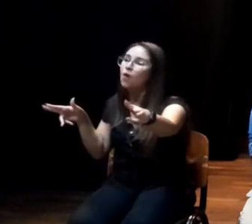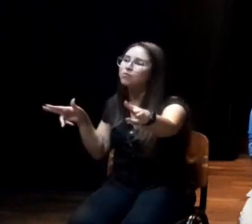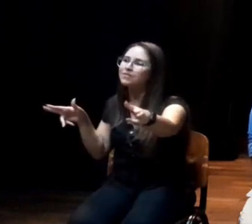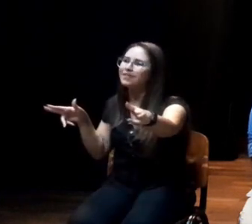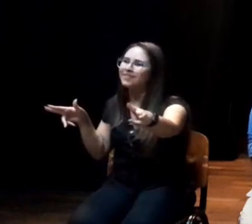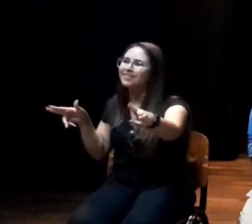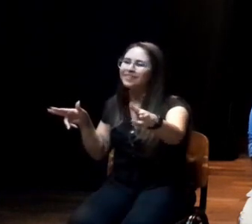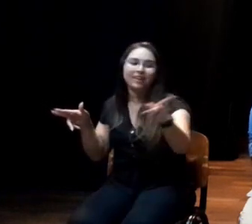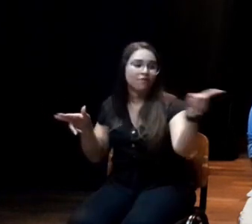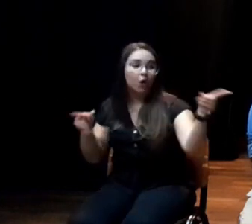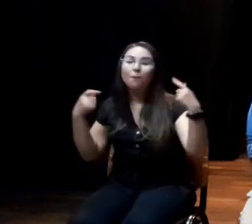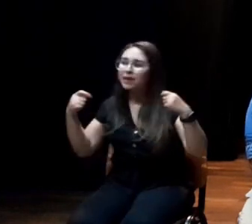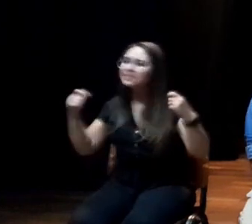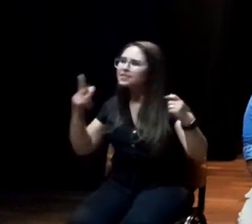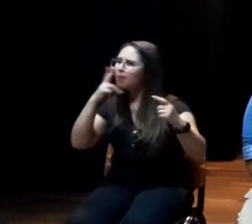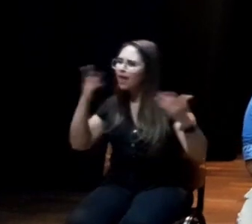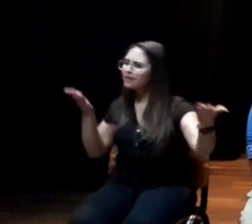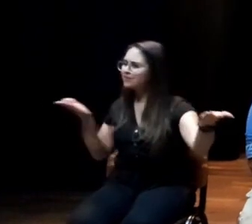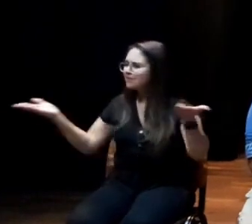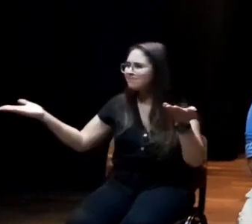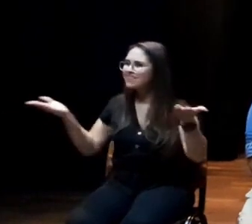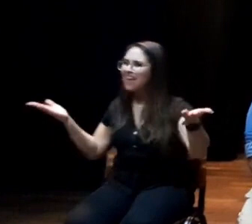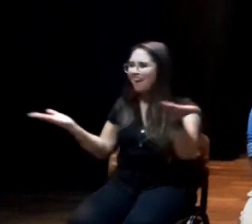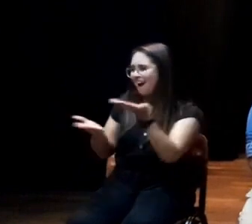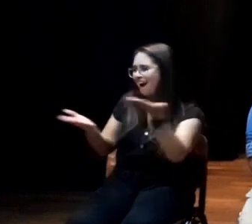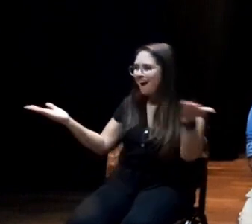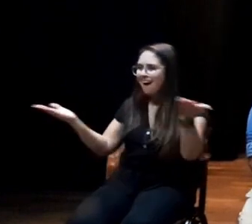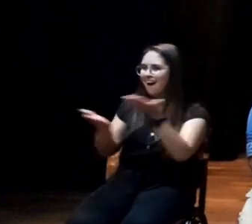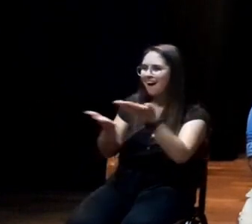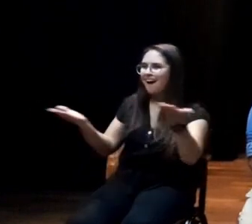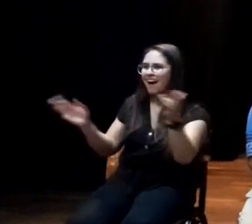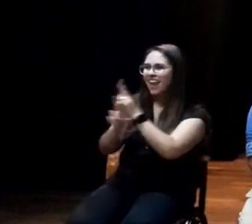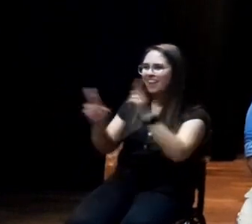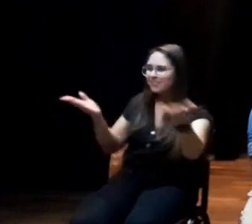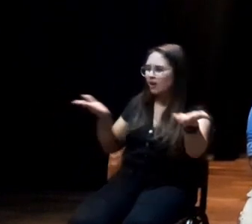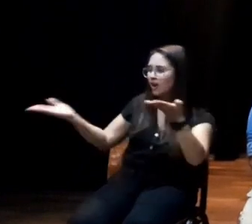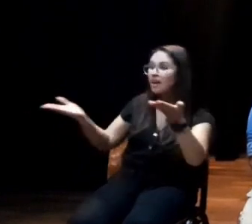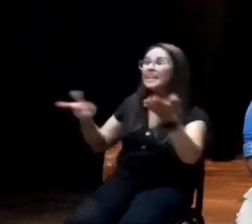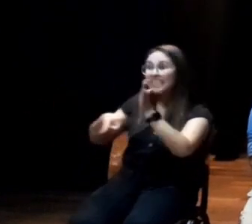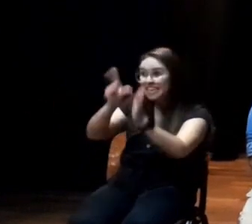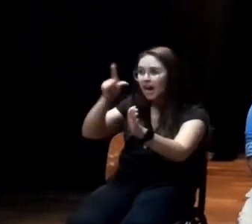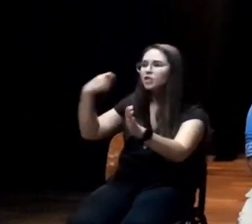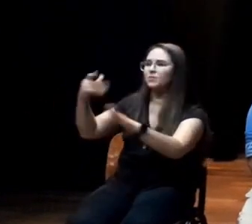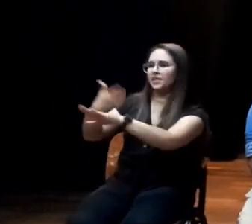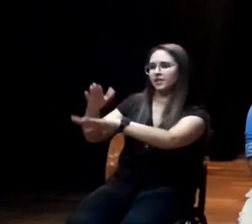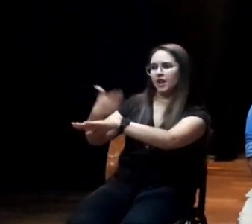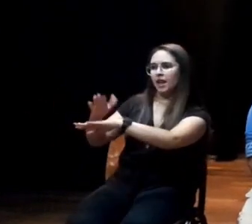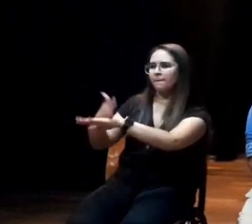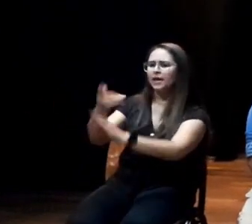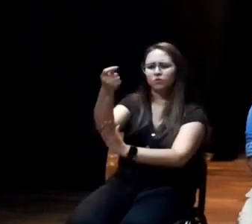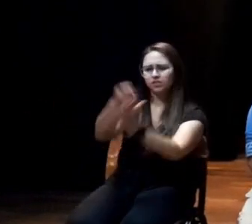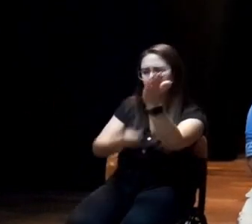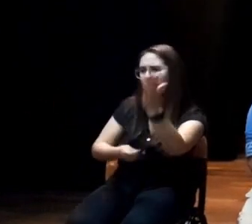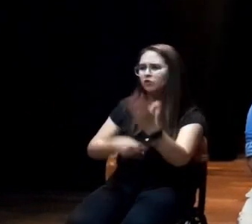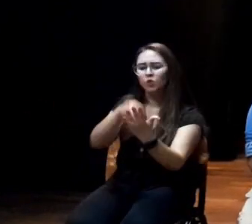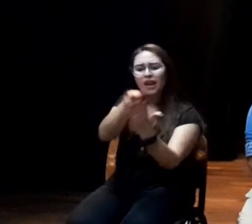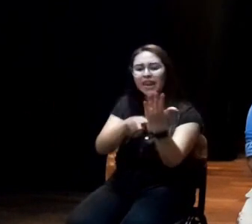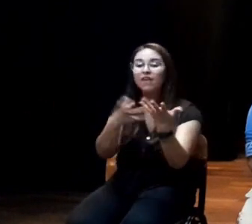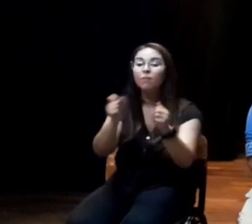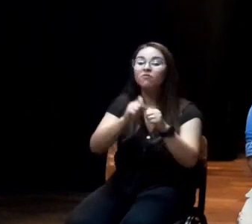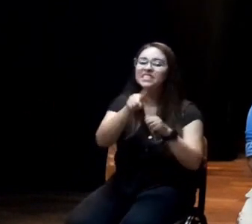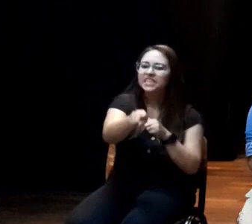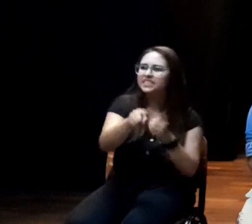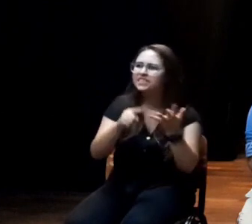né? Diálogo tem que contracenar. Ter o equilíbrio junto ali. E antes, eles têm que fazer o treinamento. Tem que treinar o texto, ler o texto. Vamos fazer